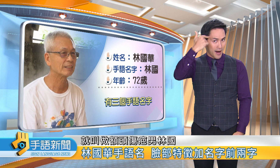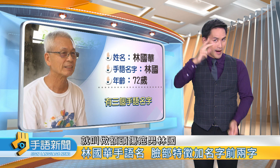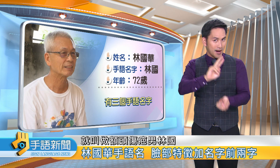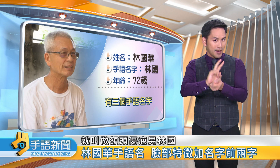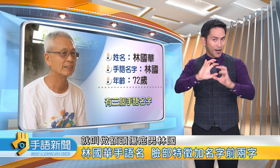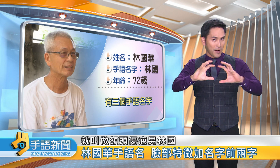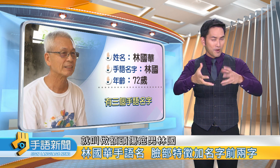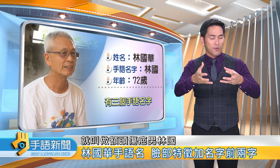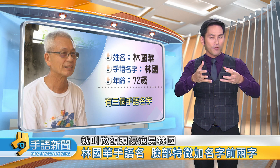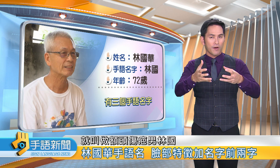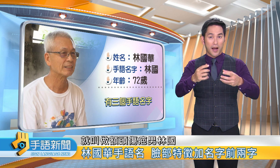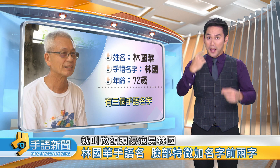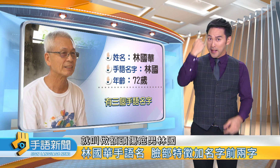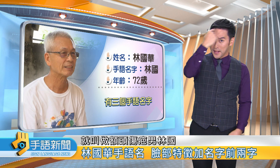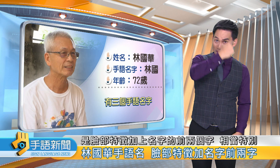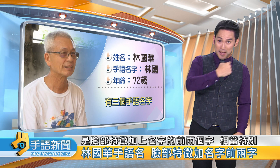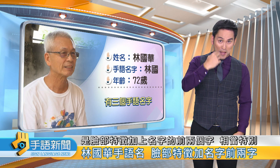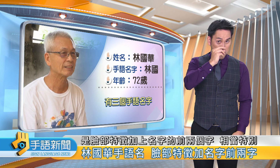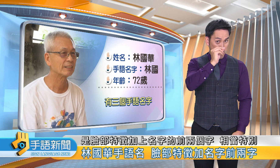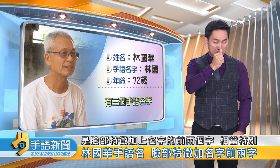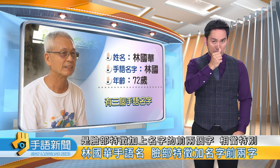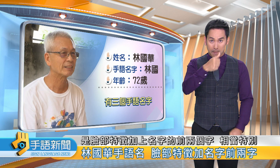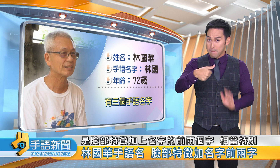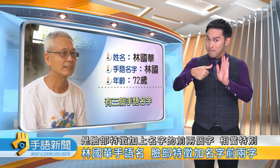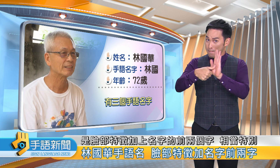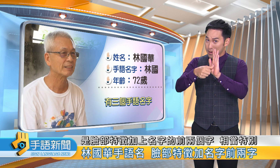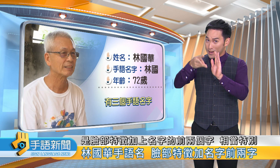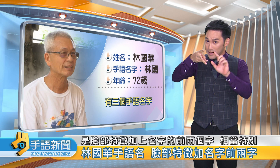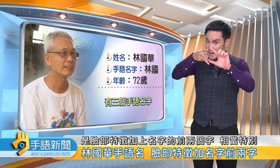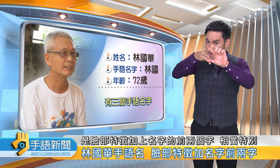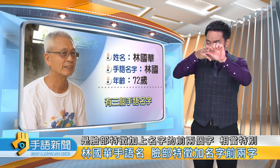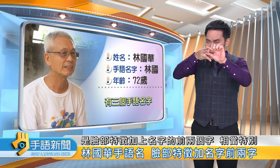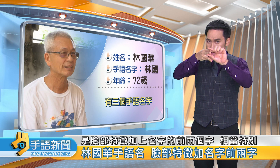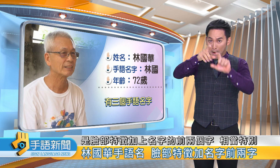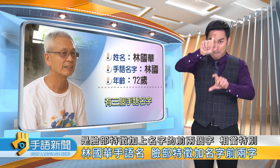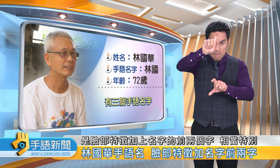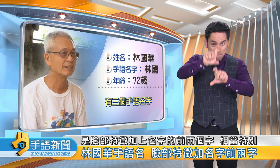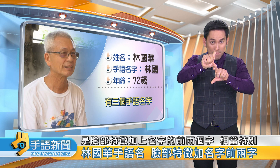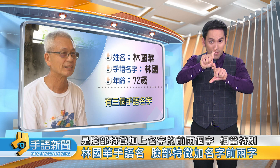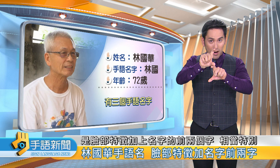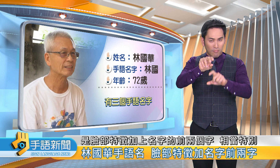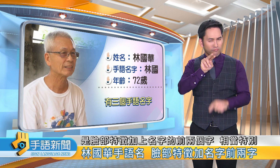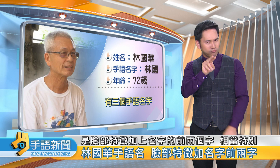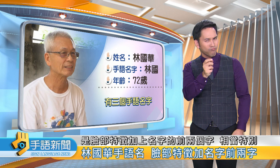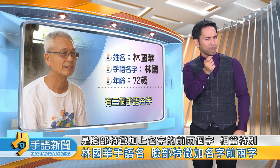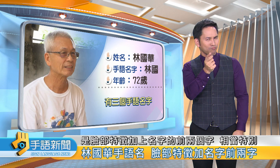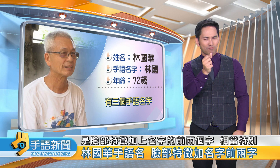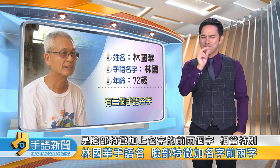国，是脸部的特征加上名字的前两个字，相当特别。